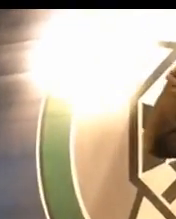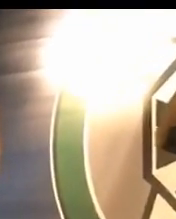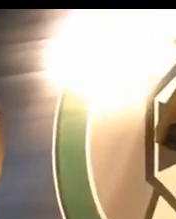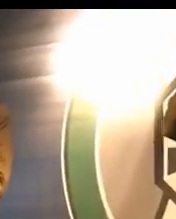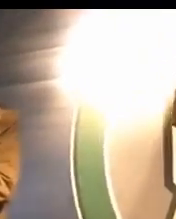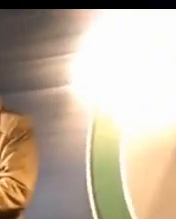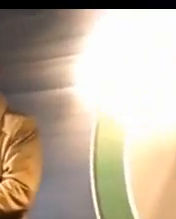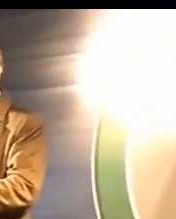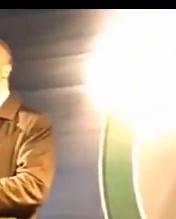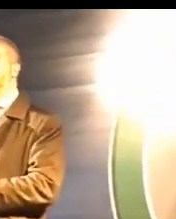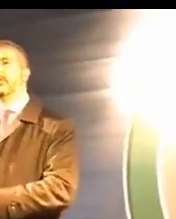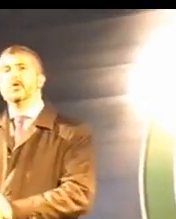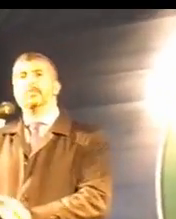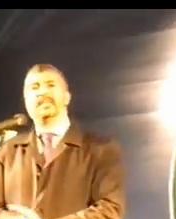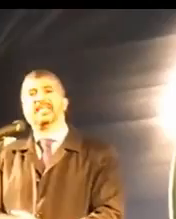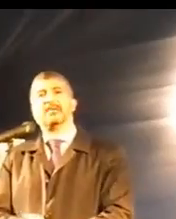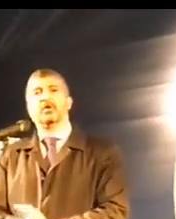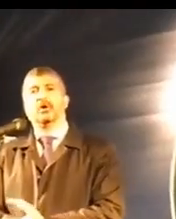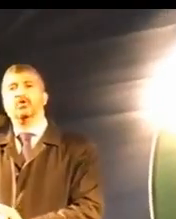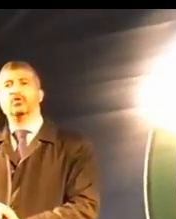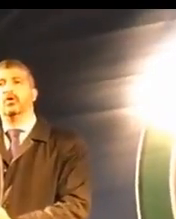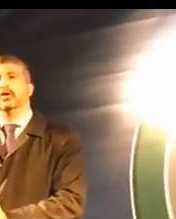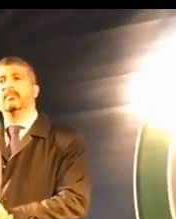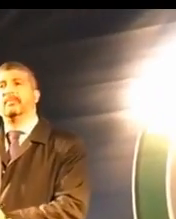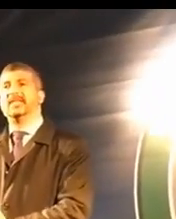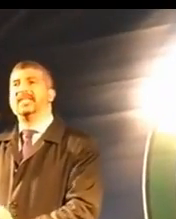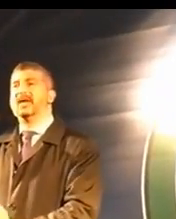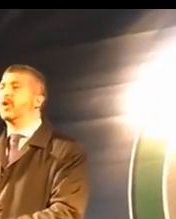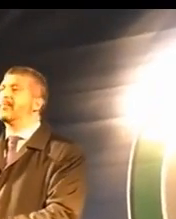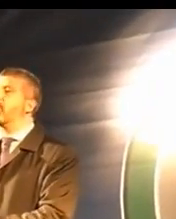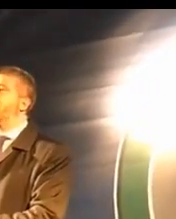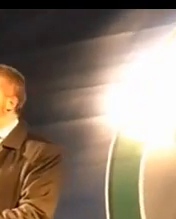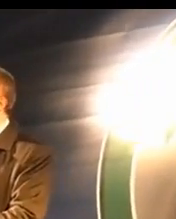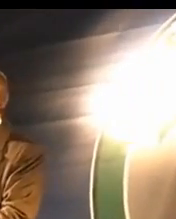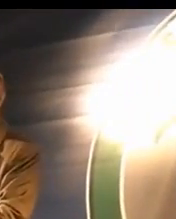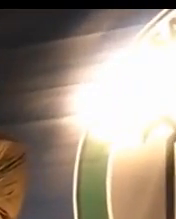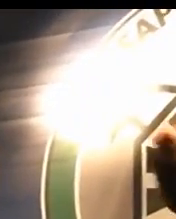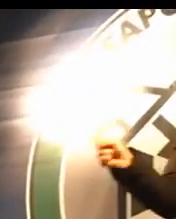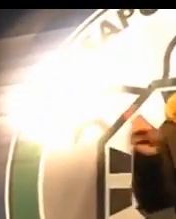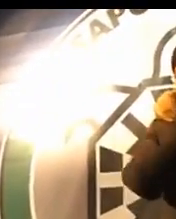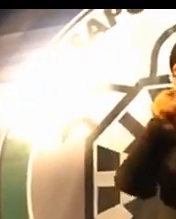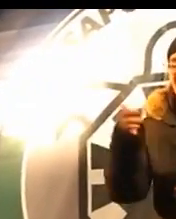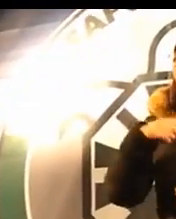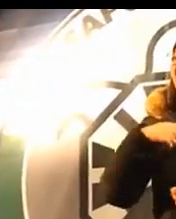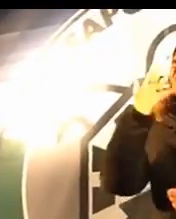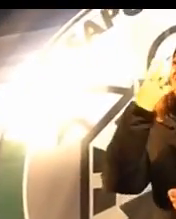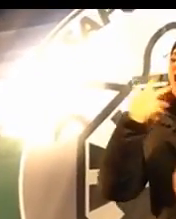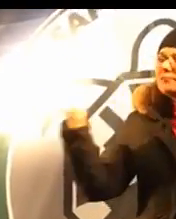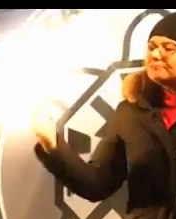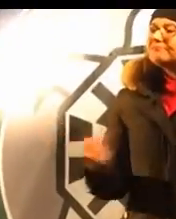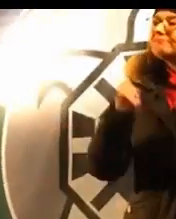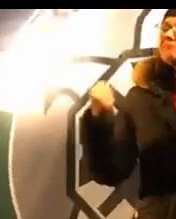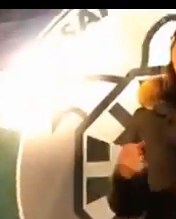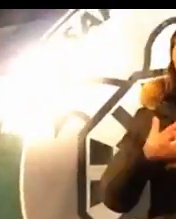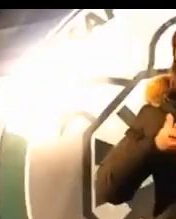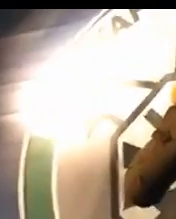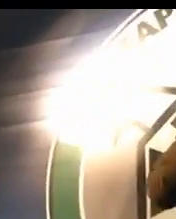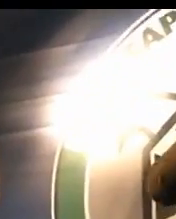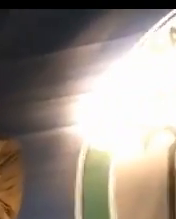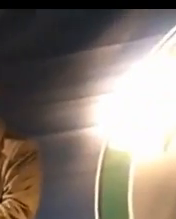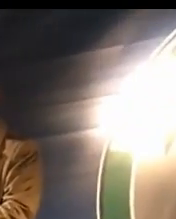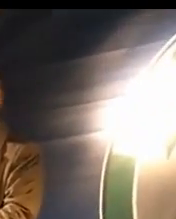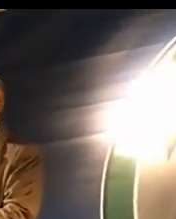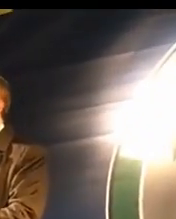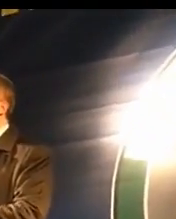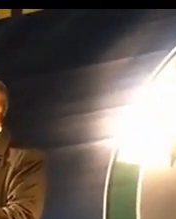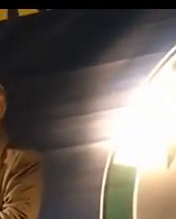del futuro di questa nazione. Noi non predichiamo l'odio, ma predichiamo l'amore profondo per la nostra Italia, predichiamo